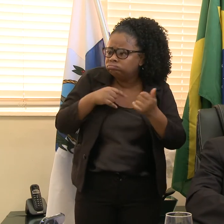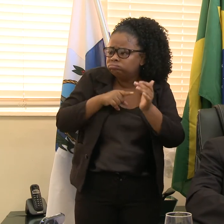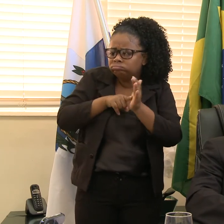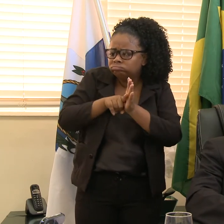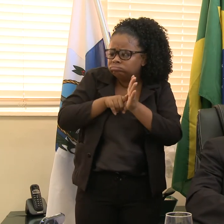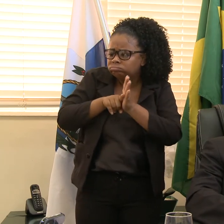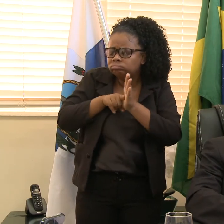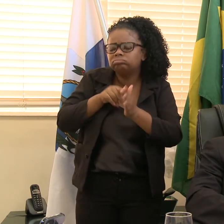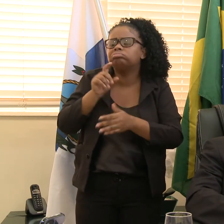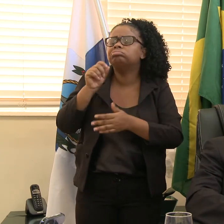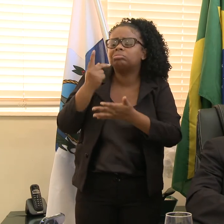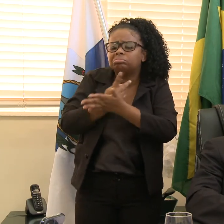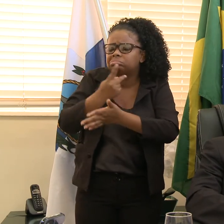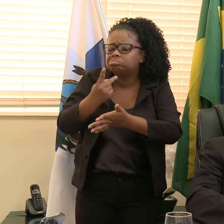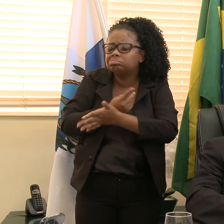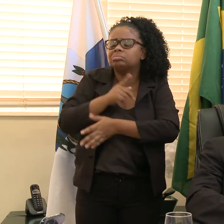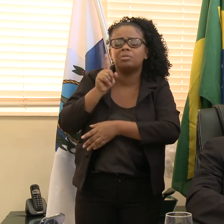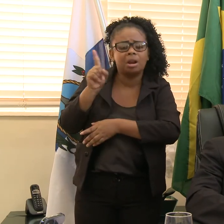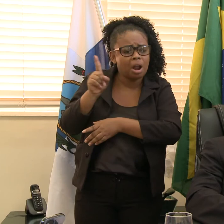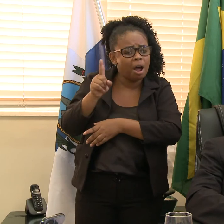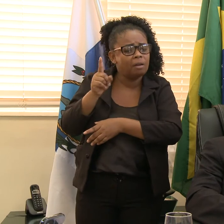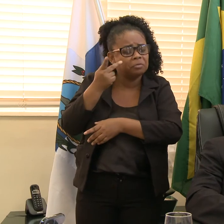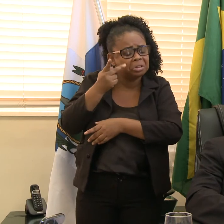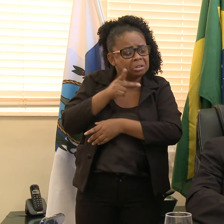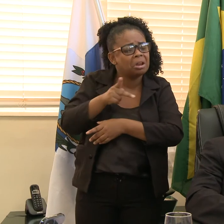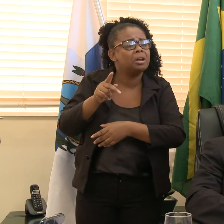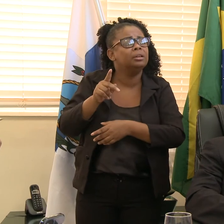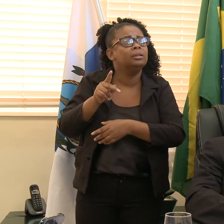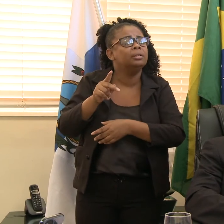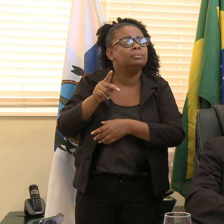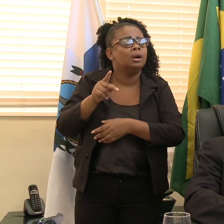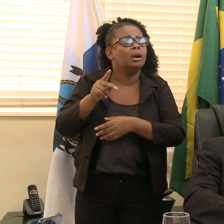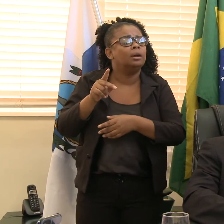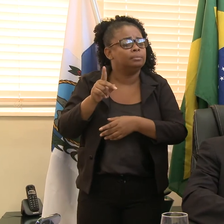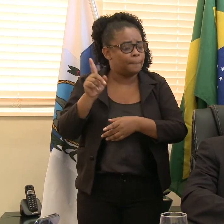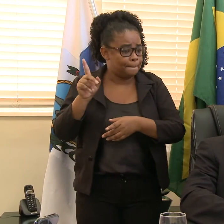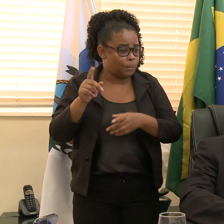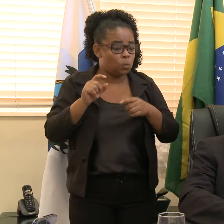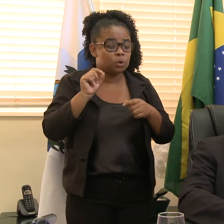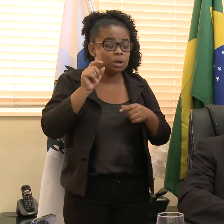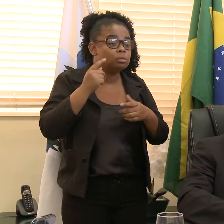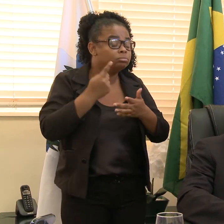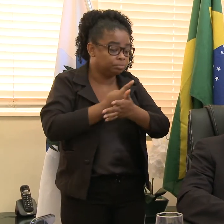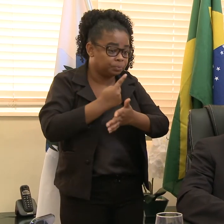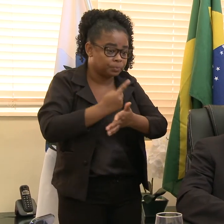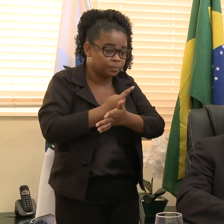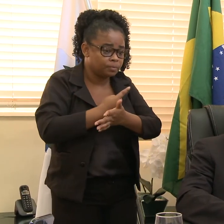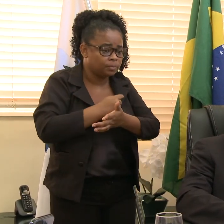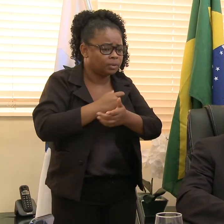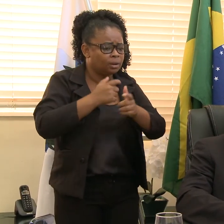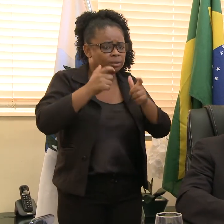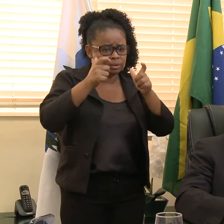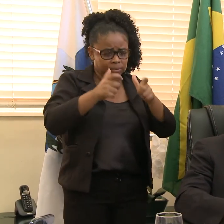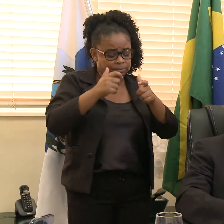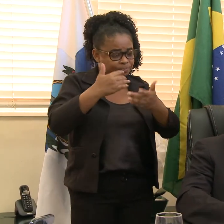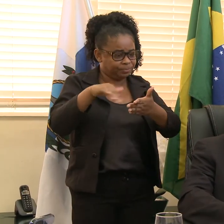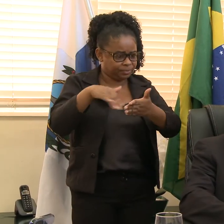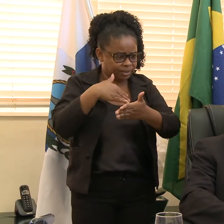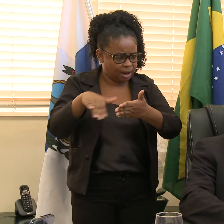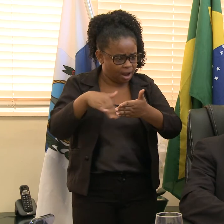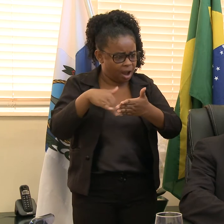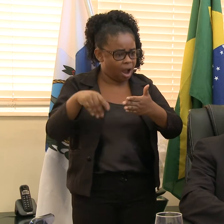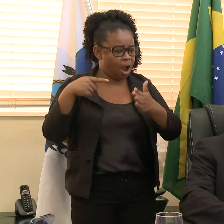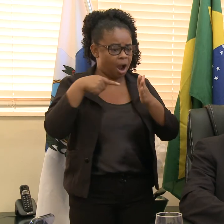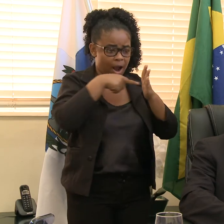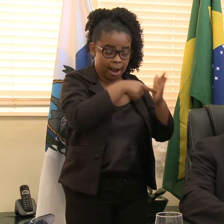enriquecer o nosso requerimento de informação ali naquela secretaria onde houve essa denúncia tão grave